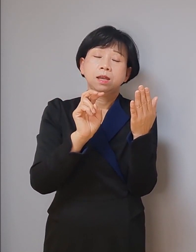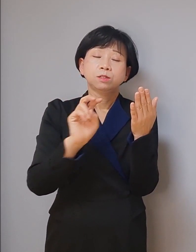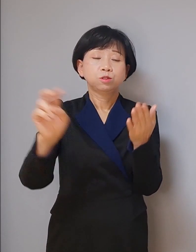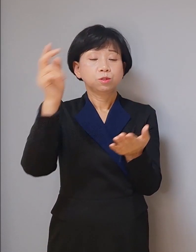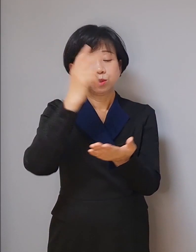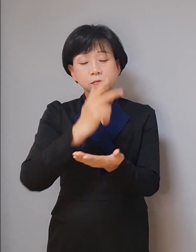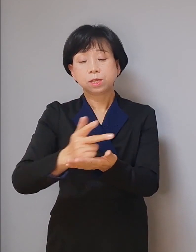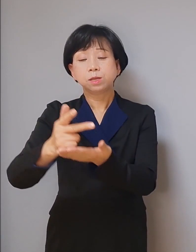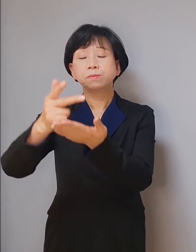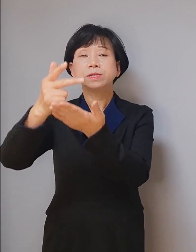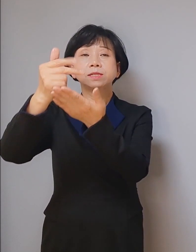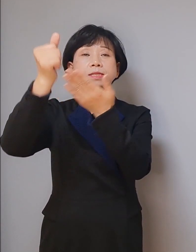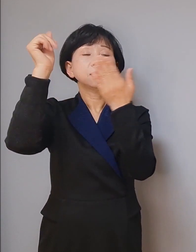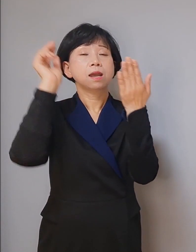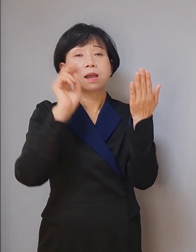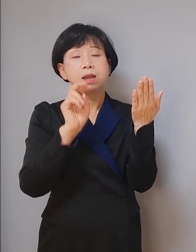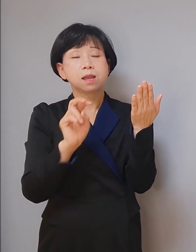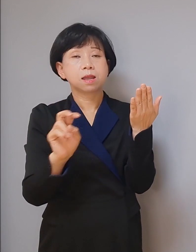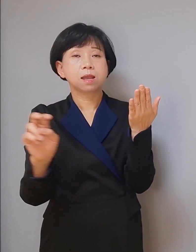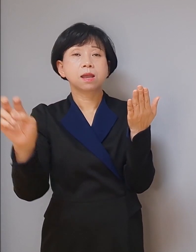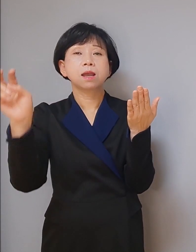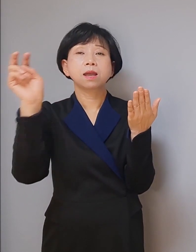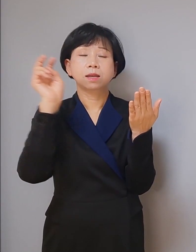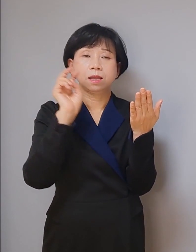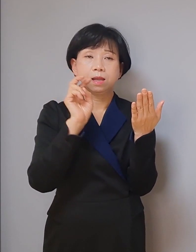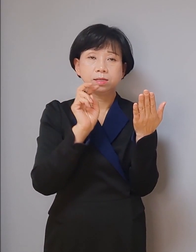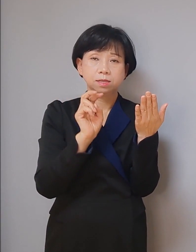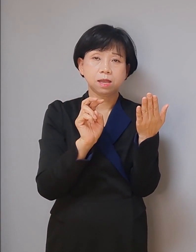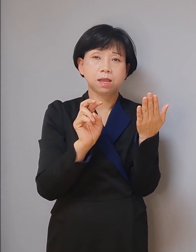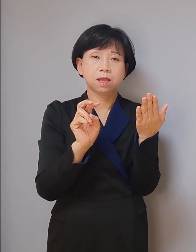찬양 주님을 찬양